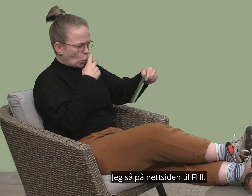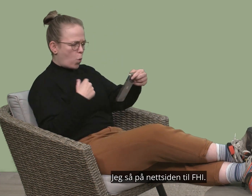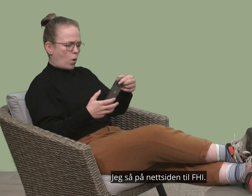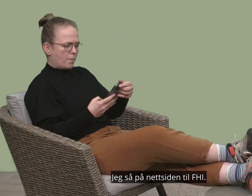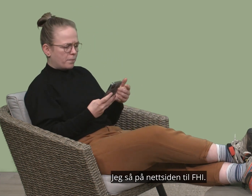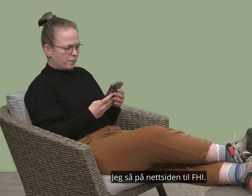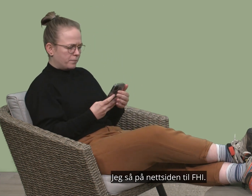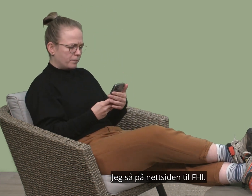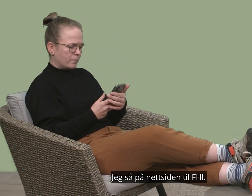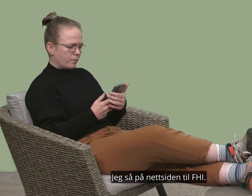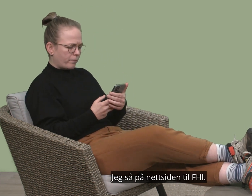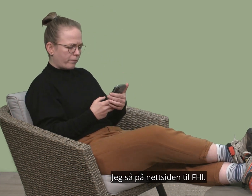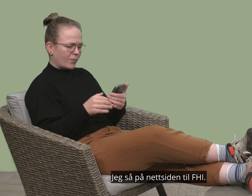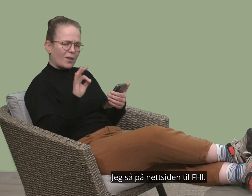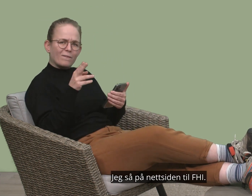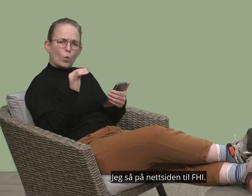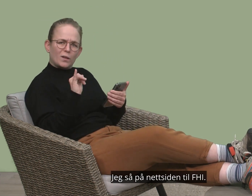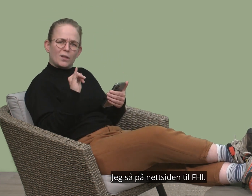Jeg så på nettsiden til FHI.